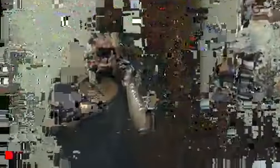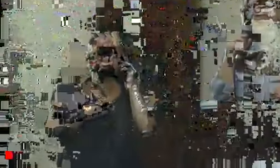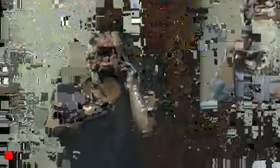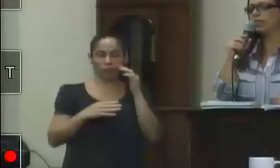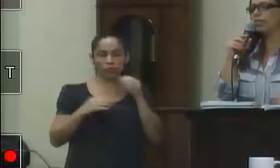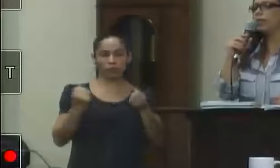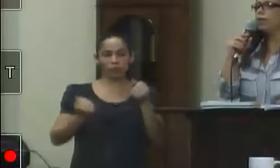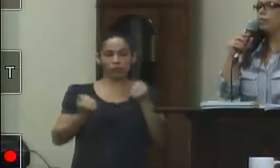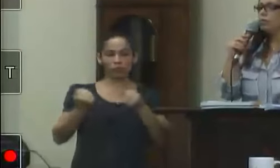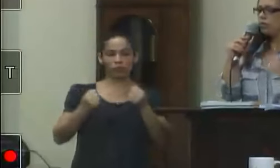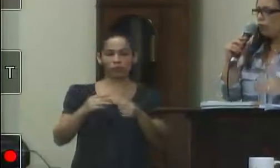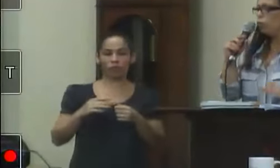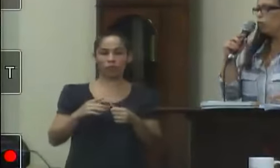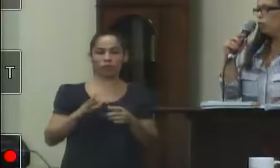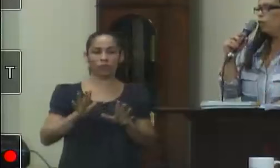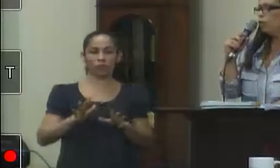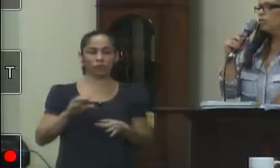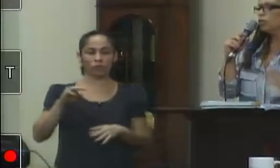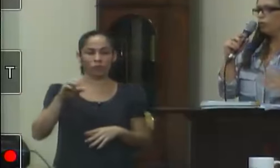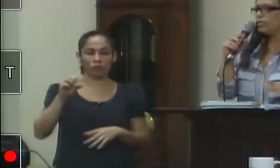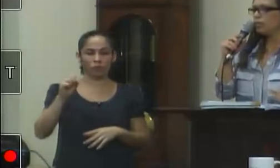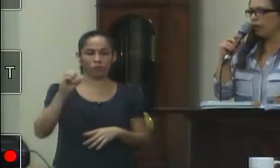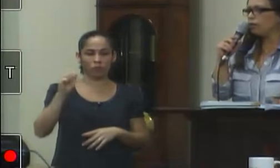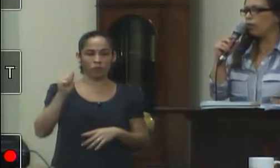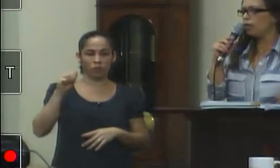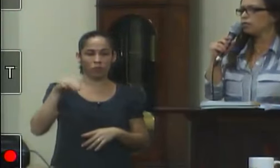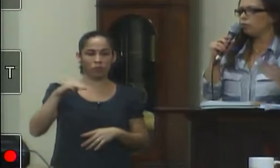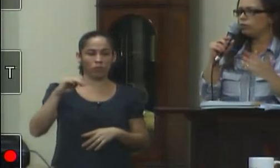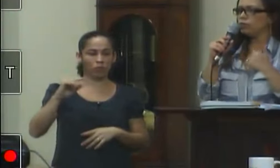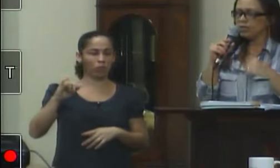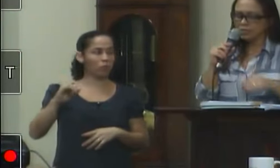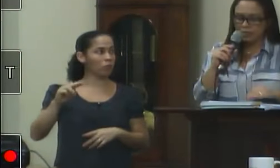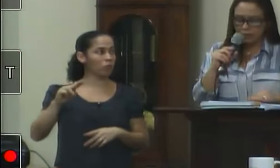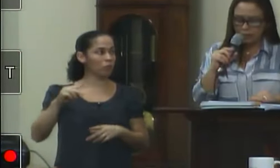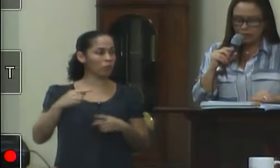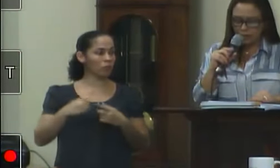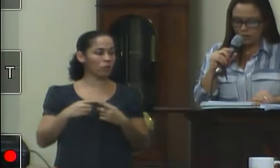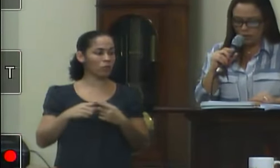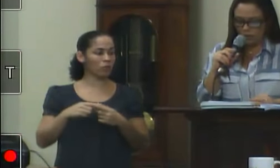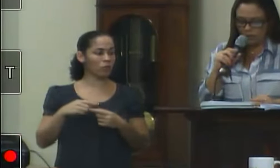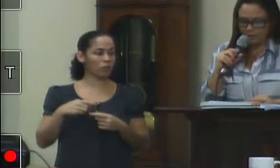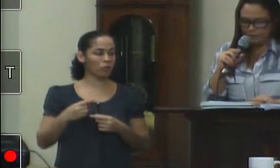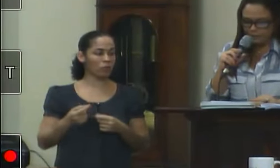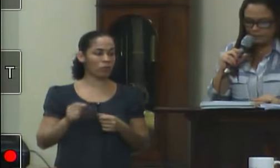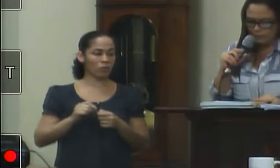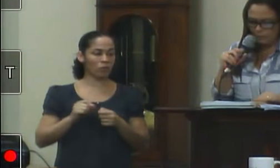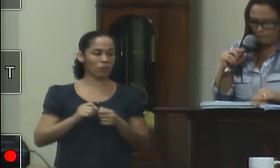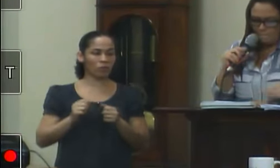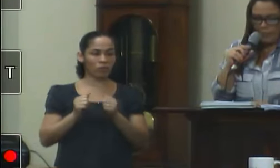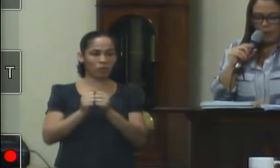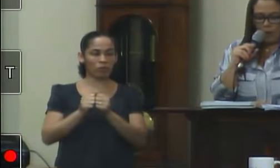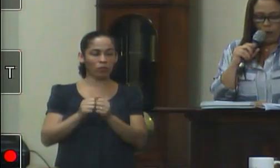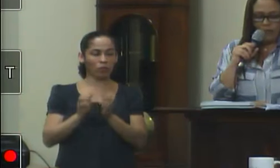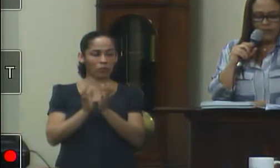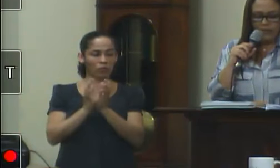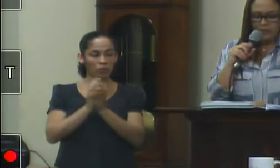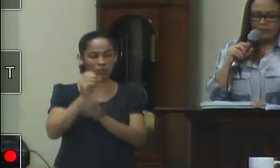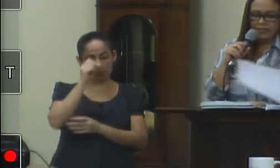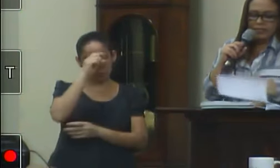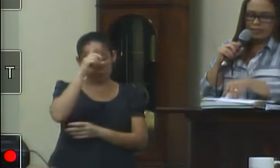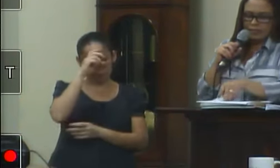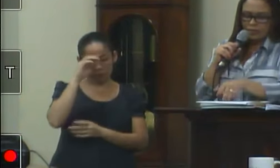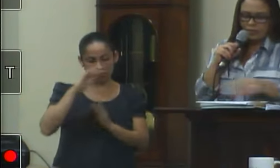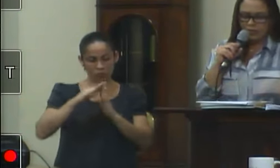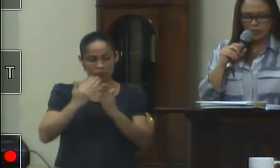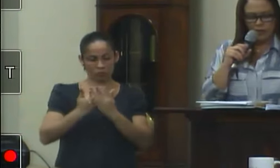na mecânica, mas o SAMU conseguiu fazer para nós, com o motorista e a equipe do hospital escola. Bom, dentro